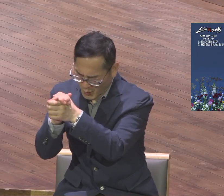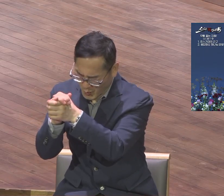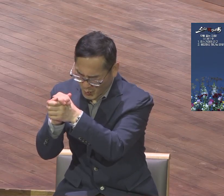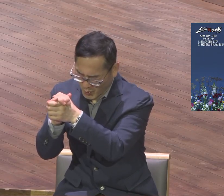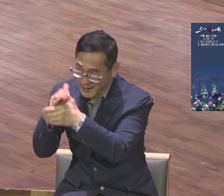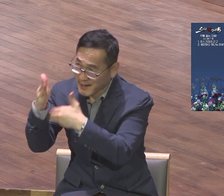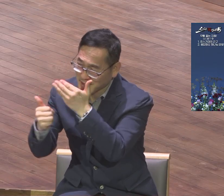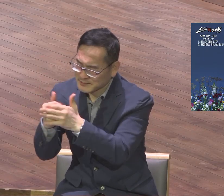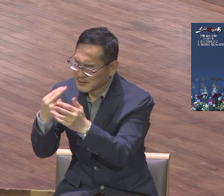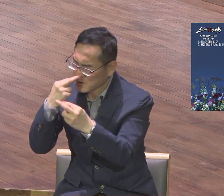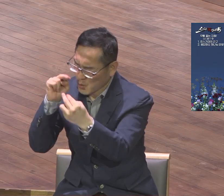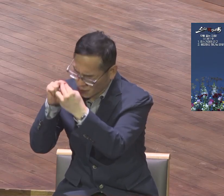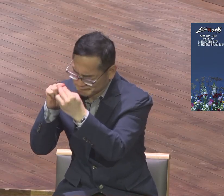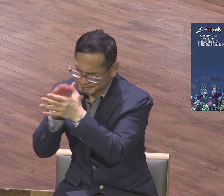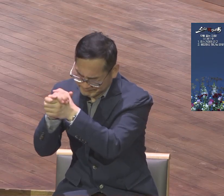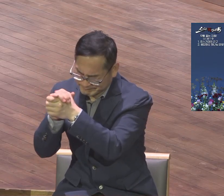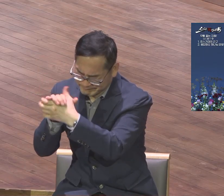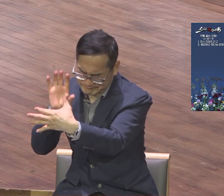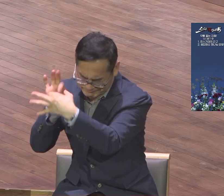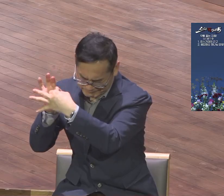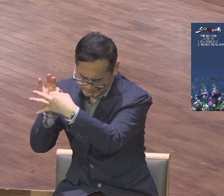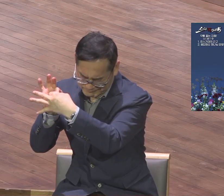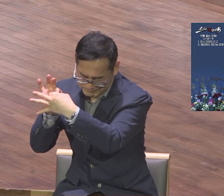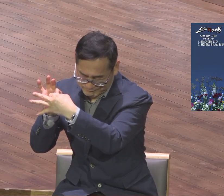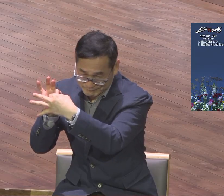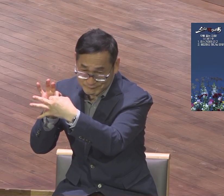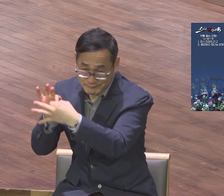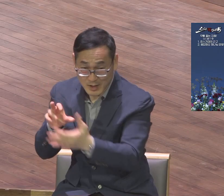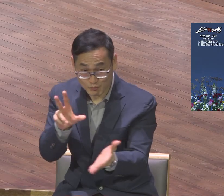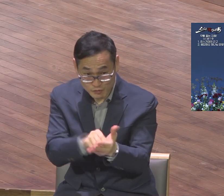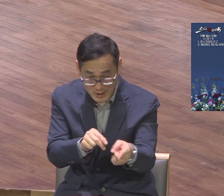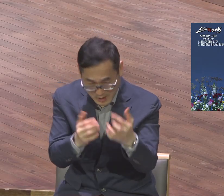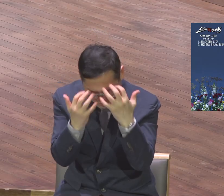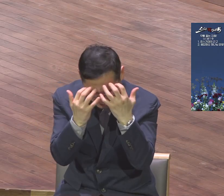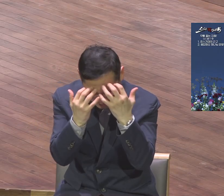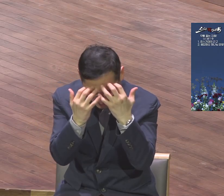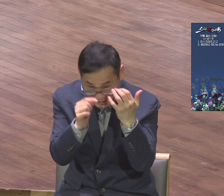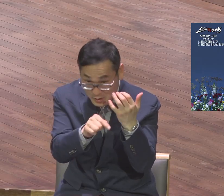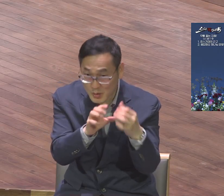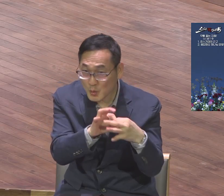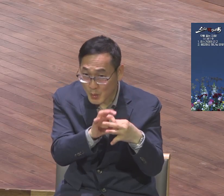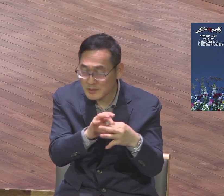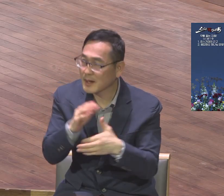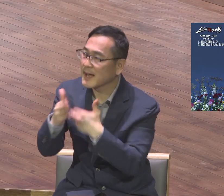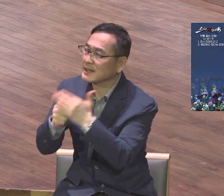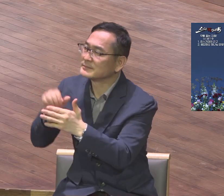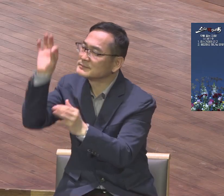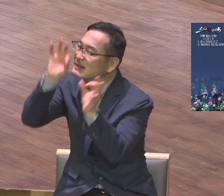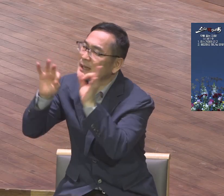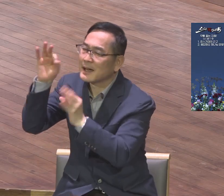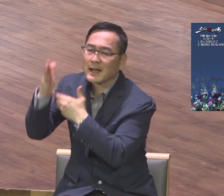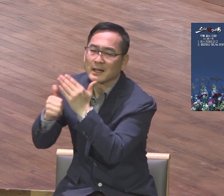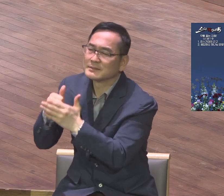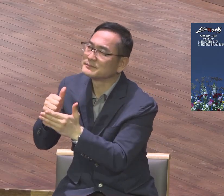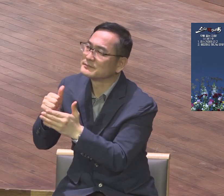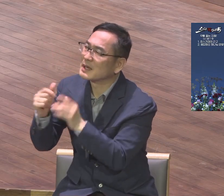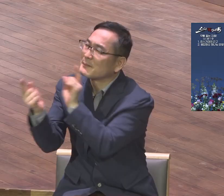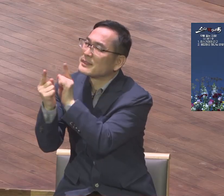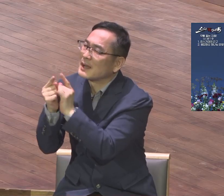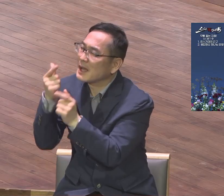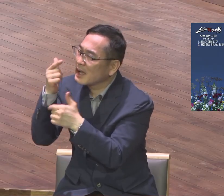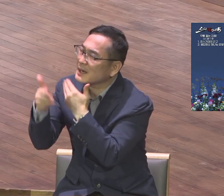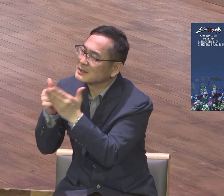그야말로 가장 큰 축복이 되는 것이다. 문제 통해서 저는 하나님 찾지도 않았는데 저는 기도도 않았는데 문제가 오는